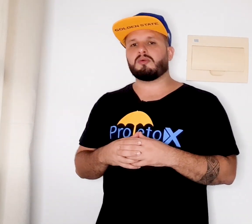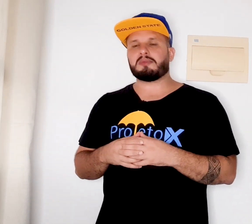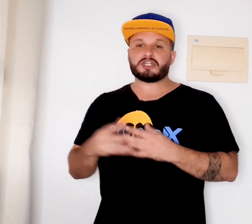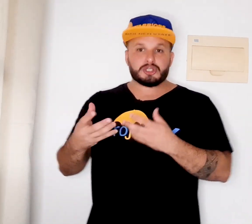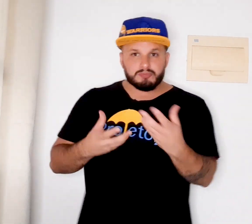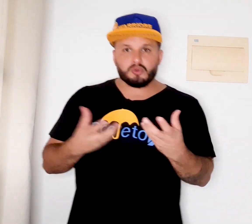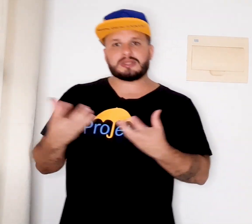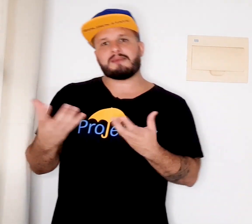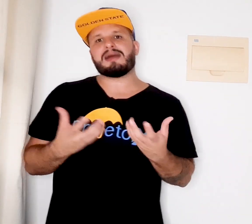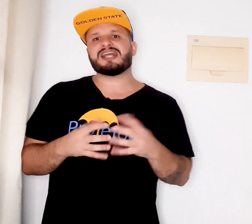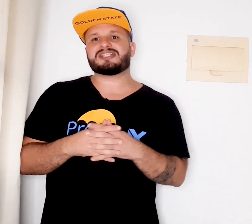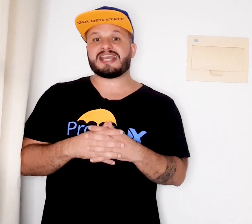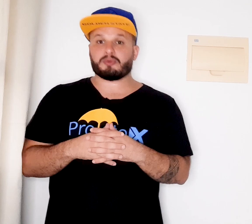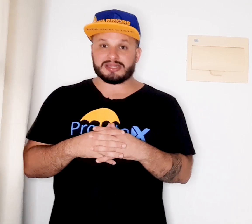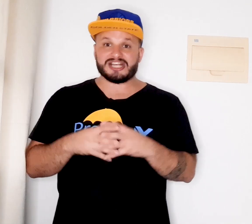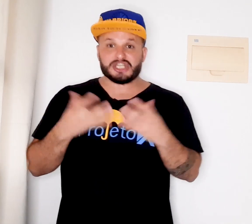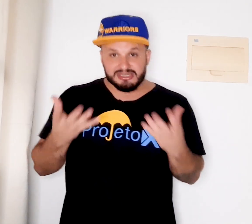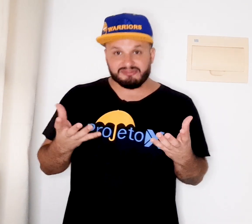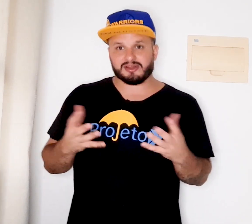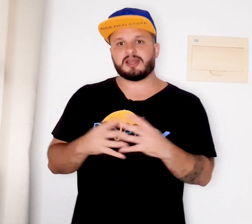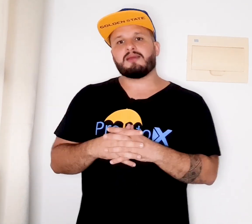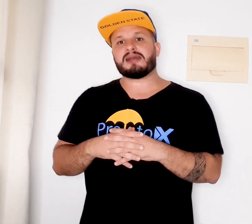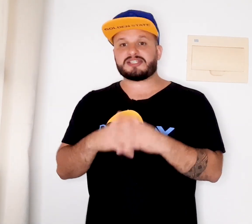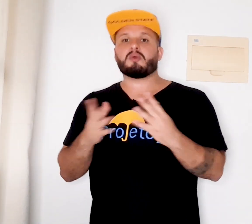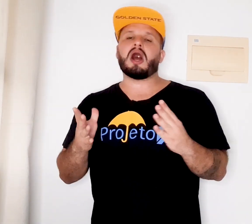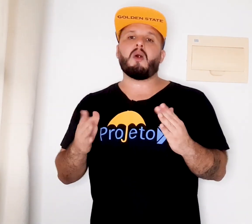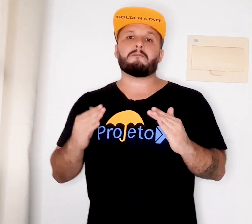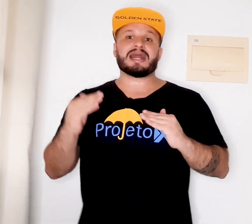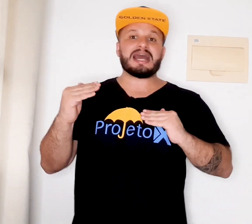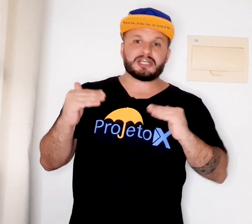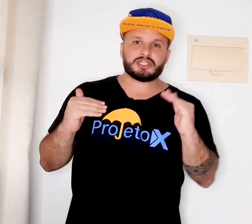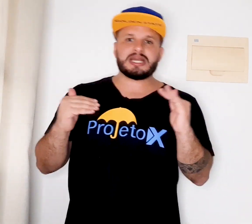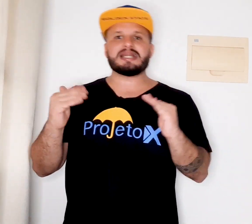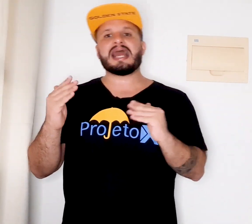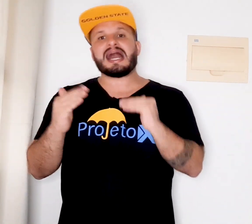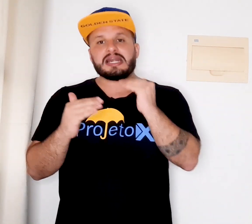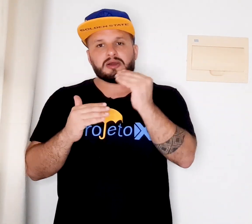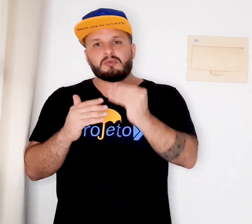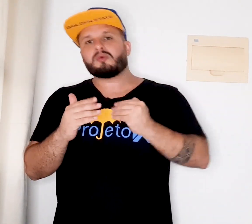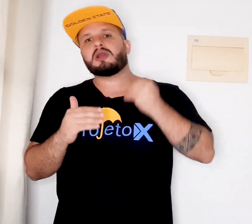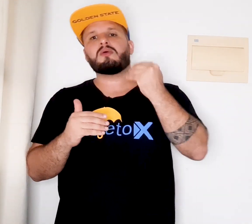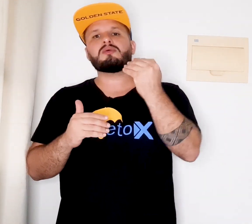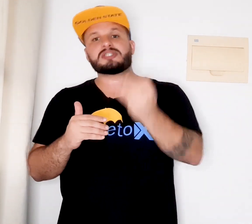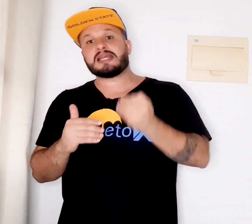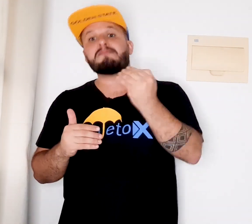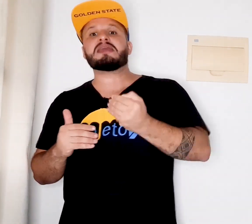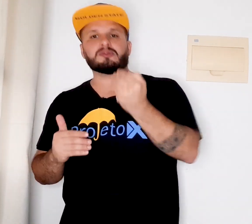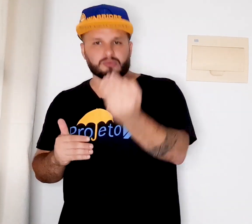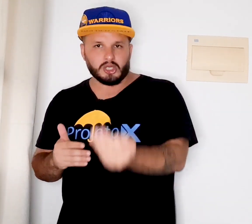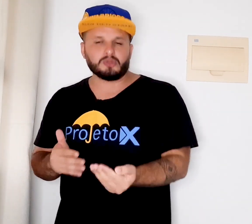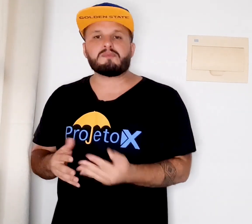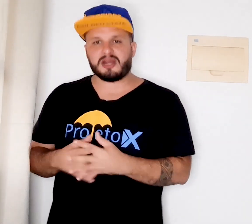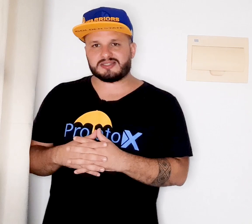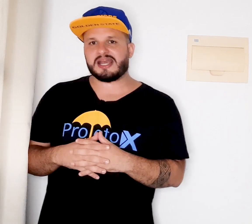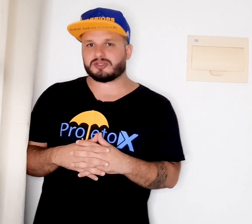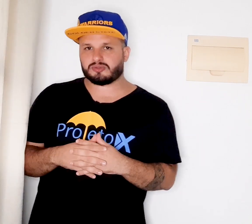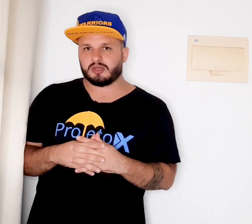uma disputa mais equitativa, mais igual, para garantir ali o não seguimento do processo